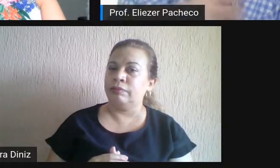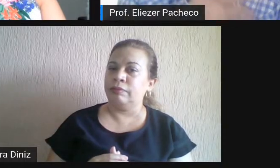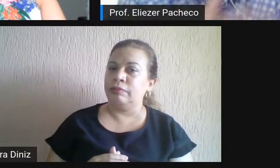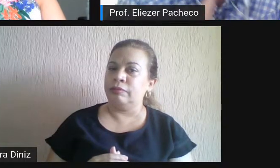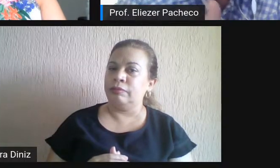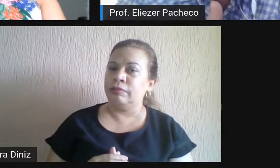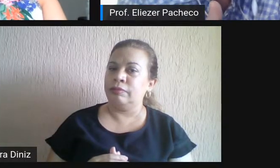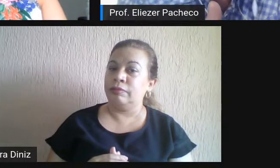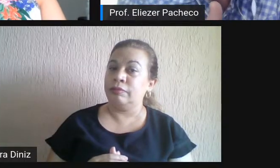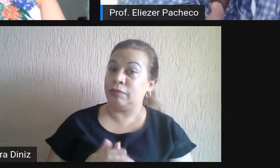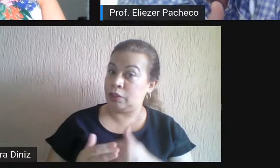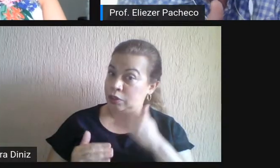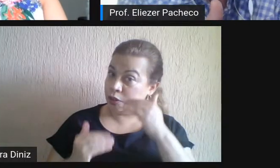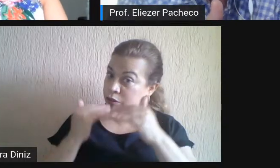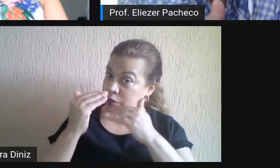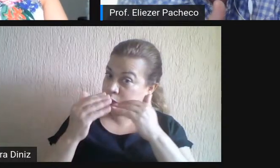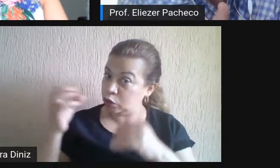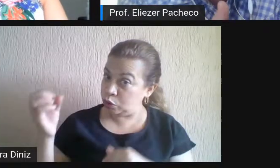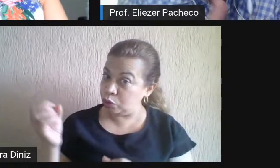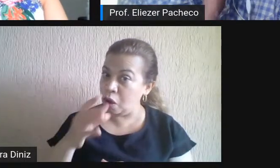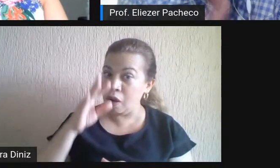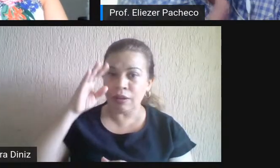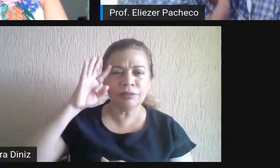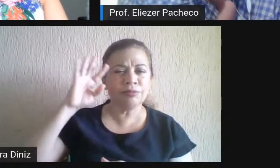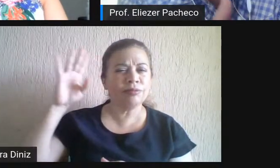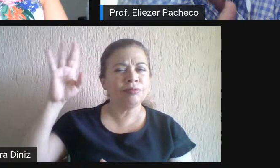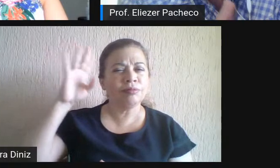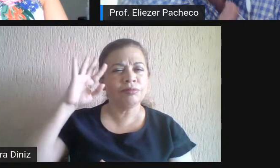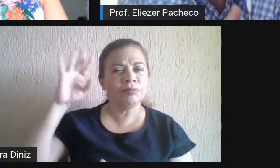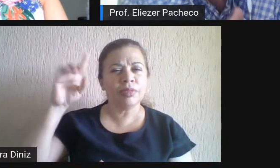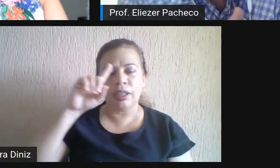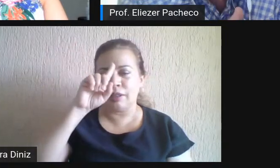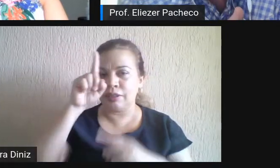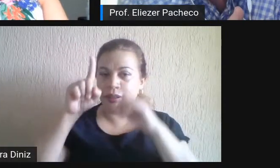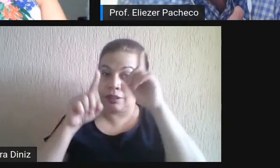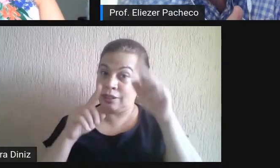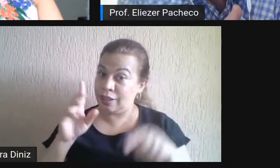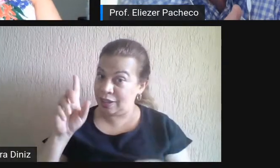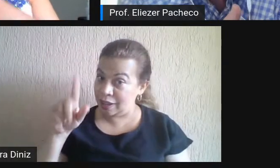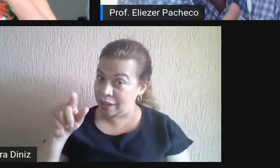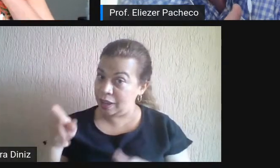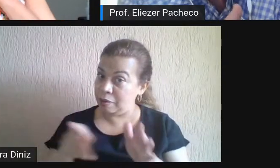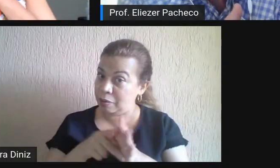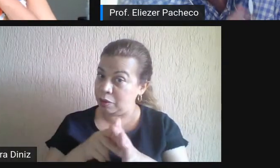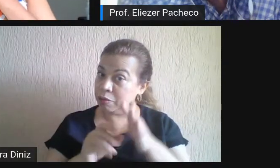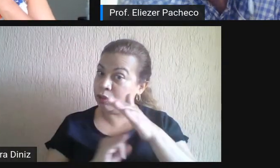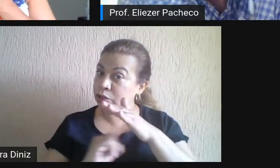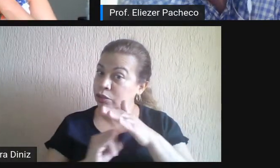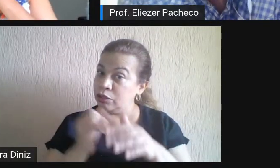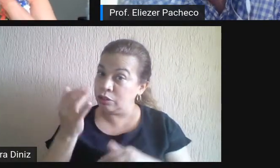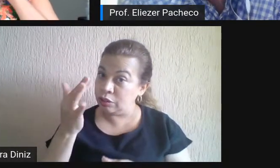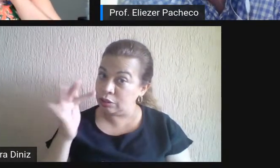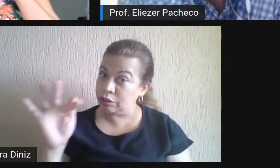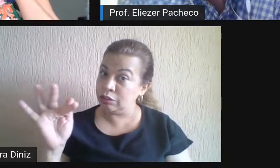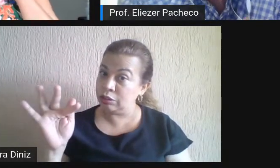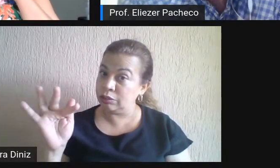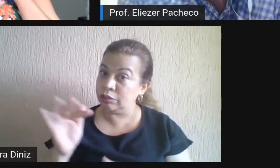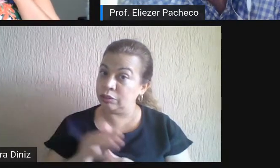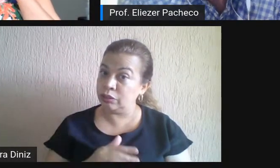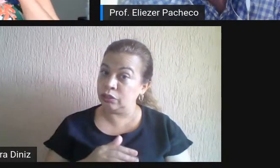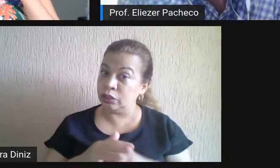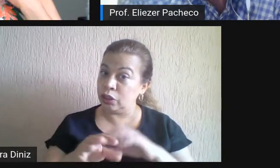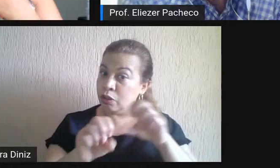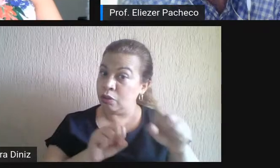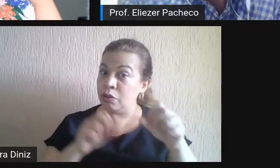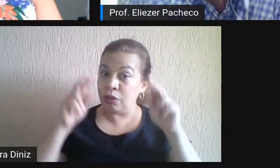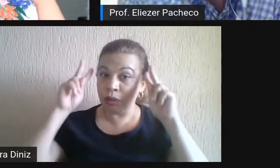é desenvolver uma nova concepção, que é a concepção dos institutos federais, que é da formação